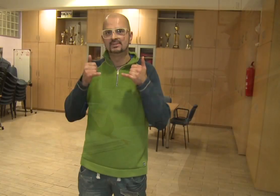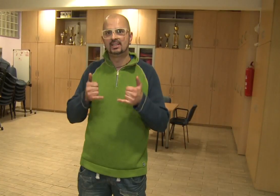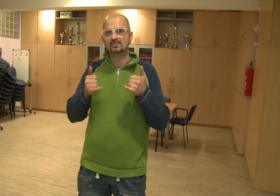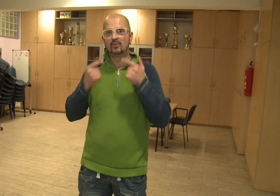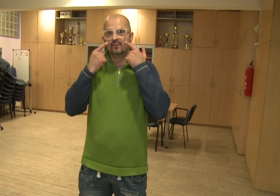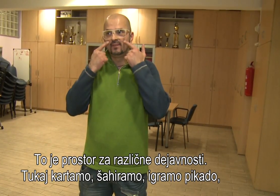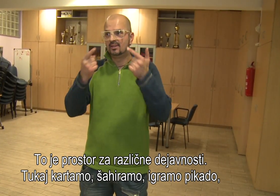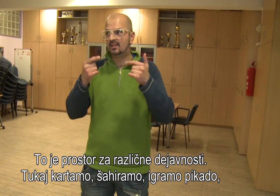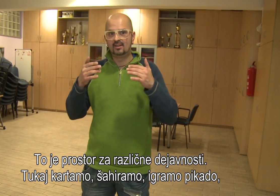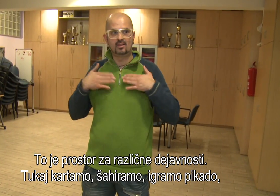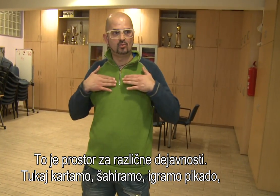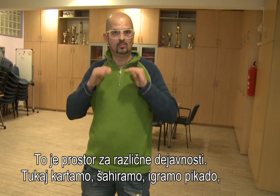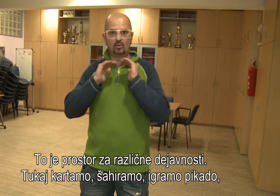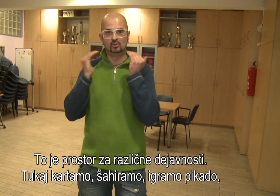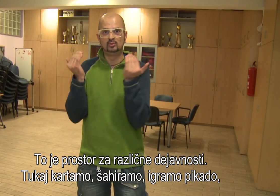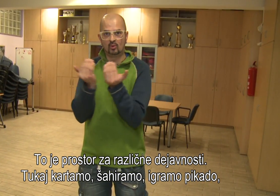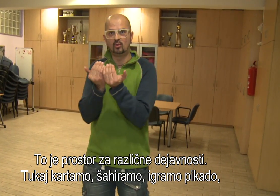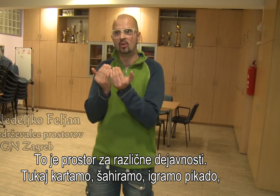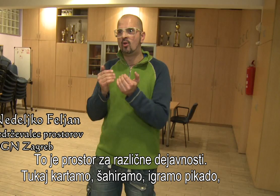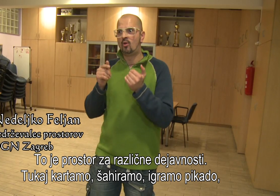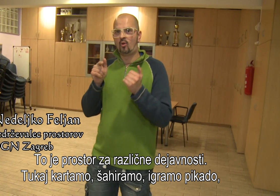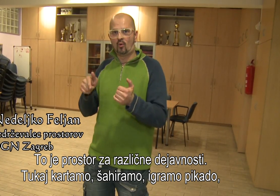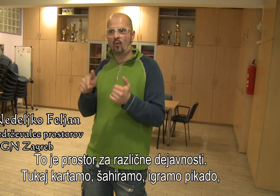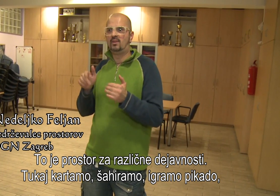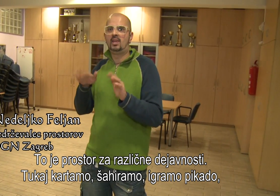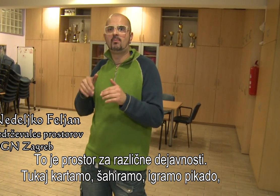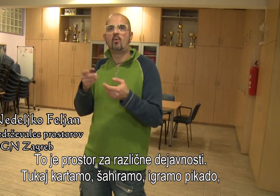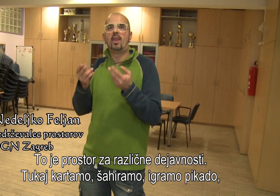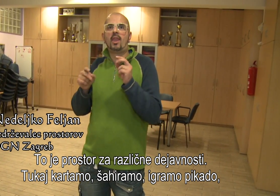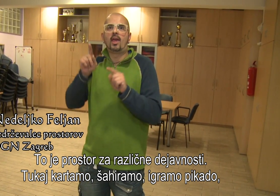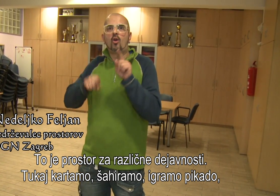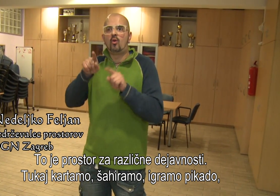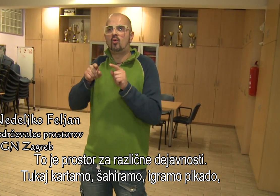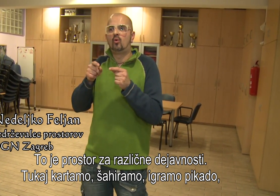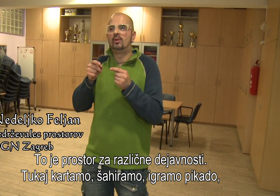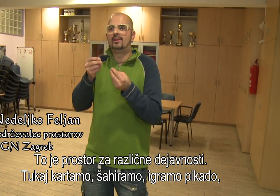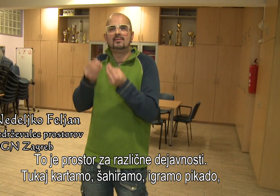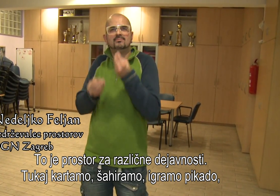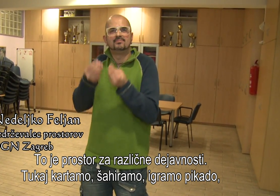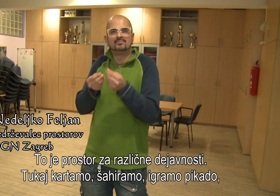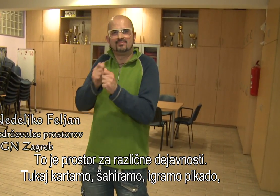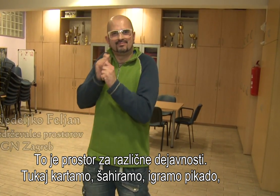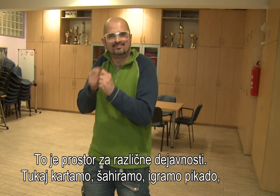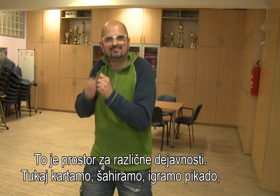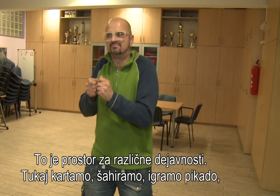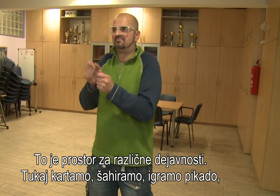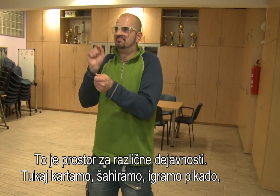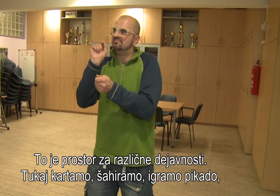Pa, to je jedna formula, recimo, Savez gluhih Slovenije, ovdje gore, pa adresa,